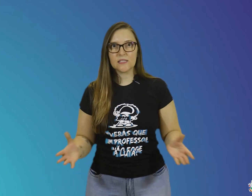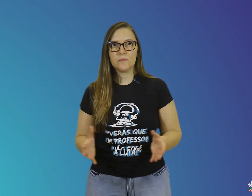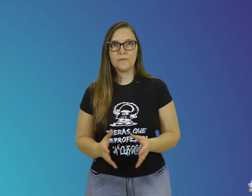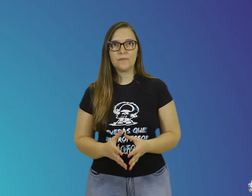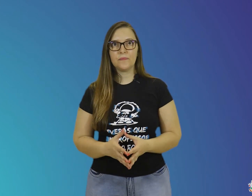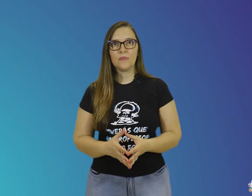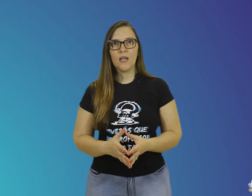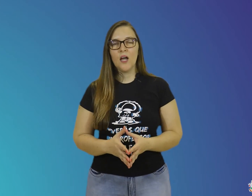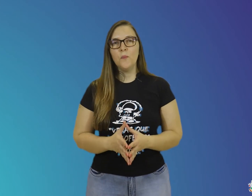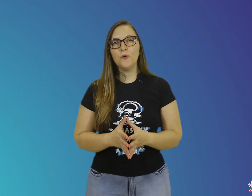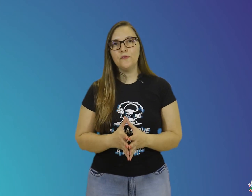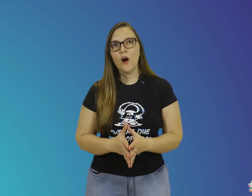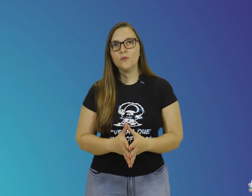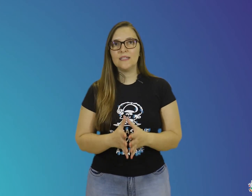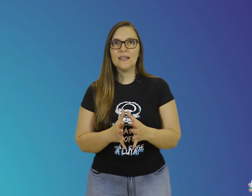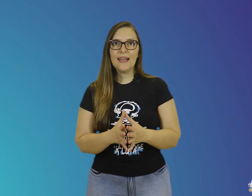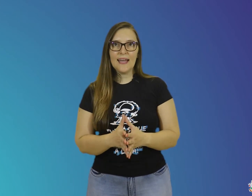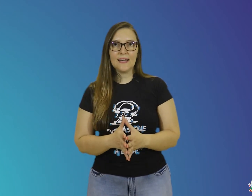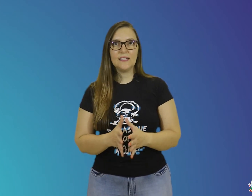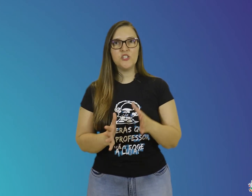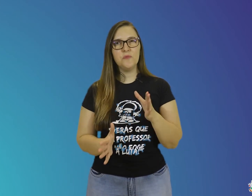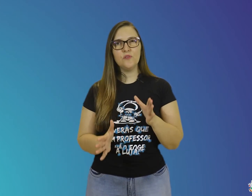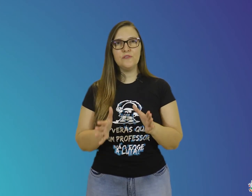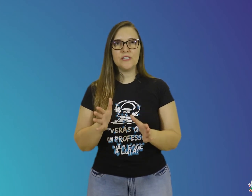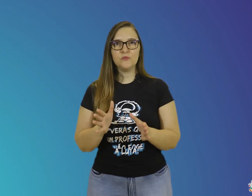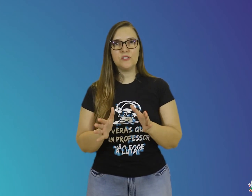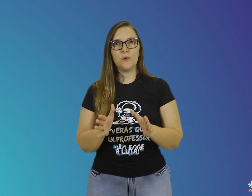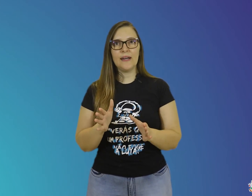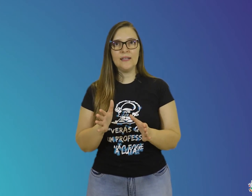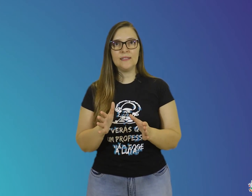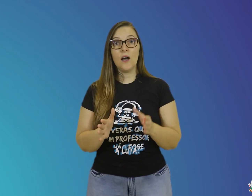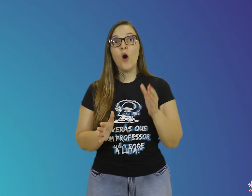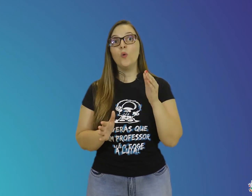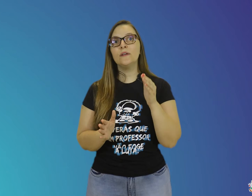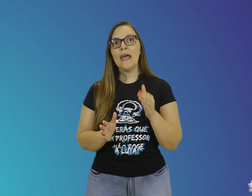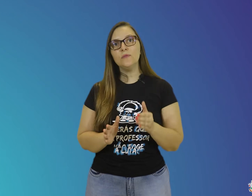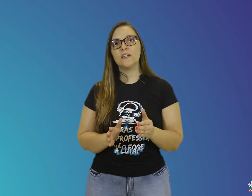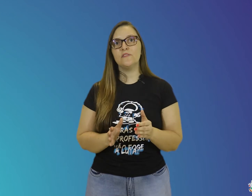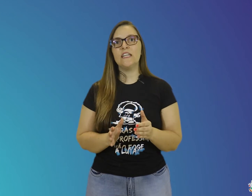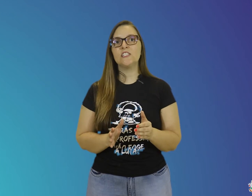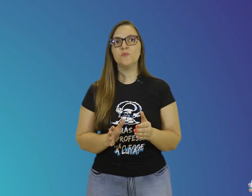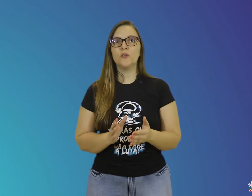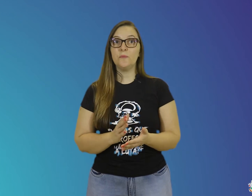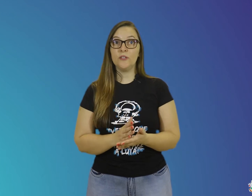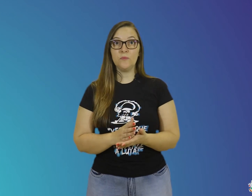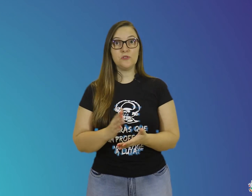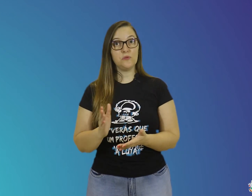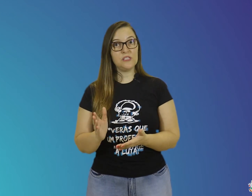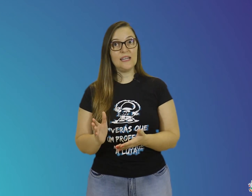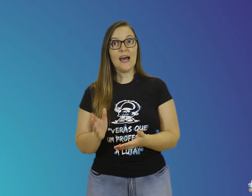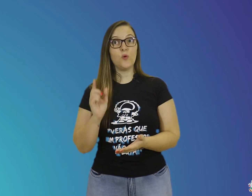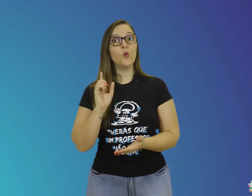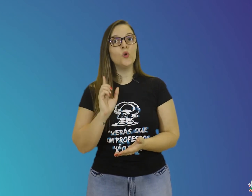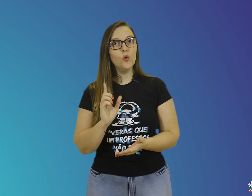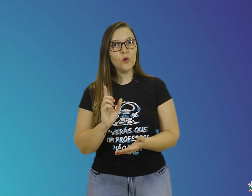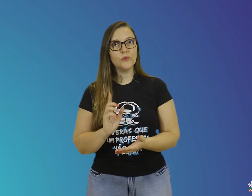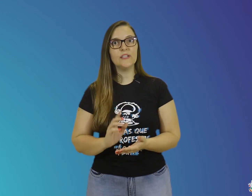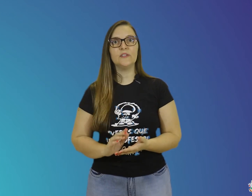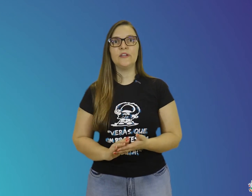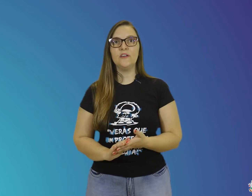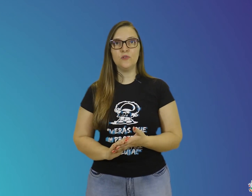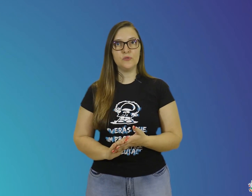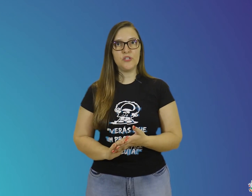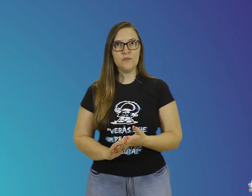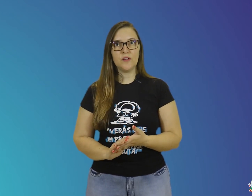férteis. Por volta da década de 1940, o neodarwinismo, que podemos considerar o